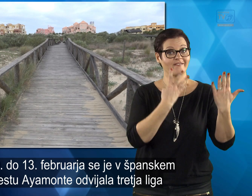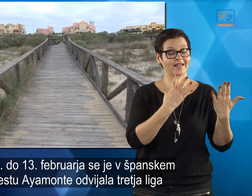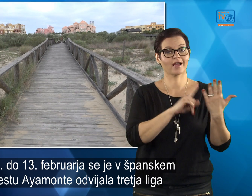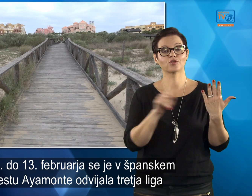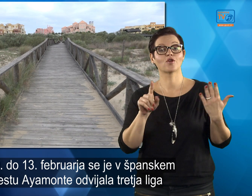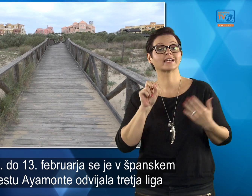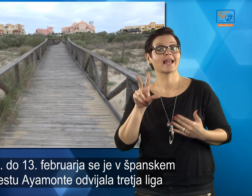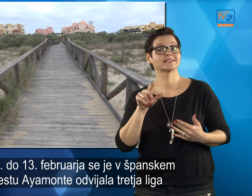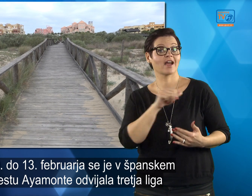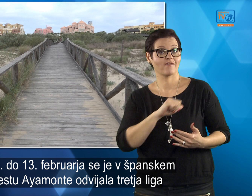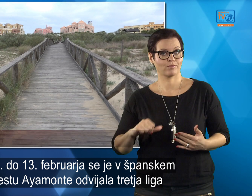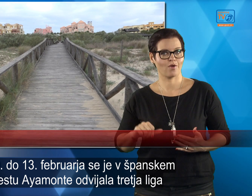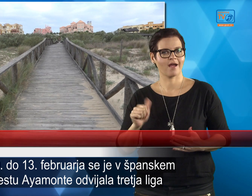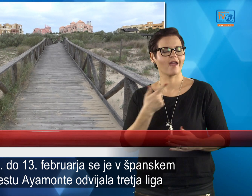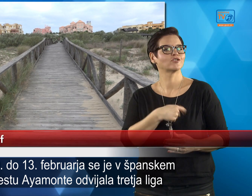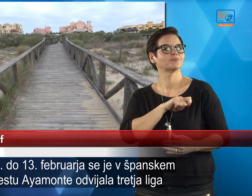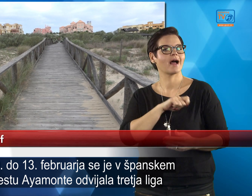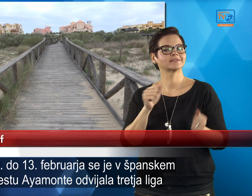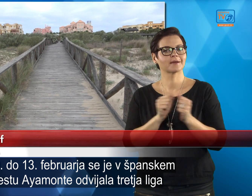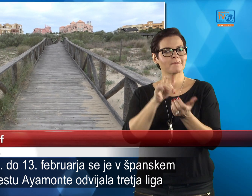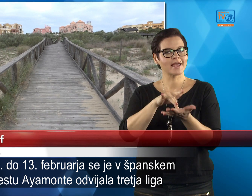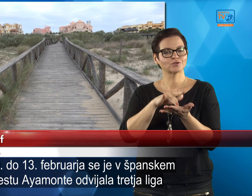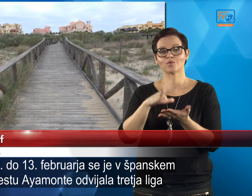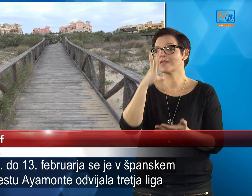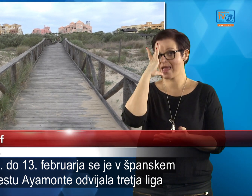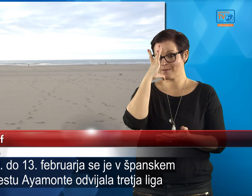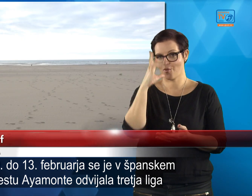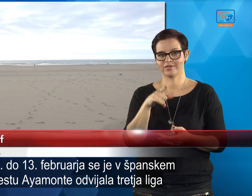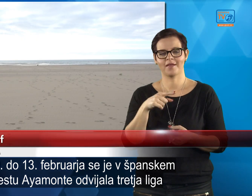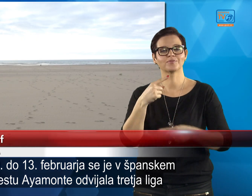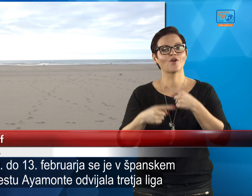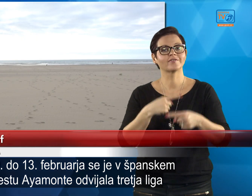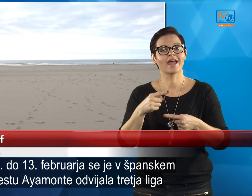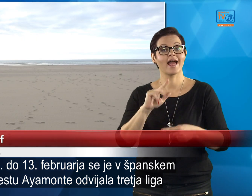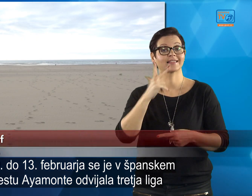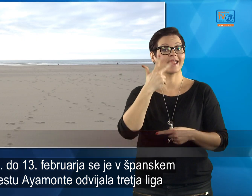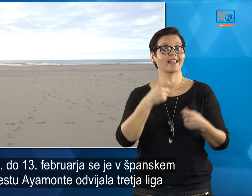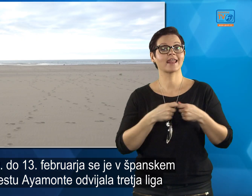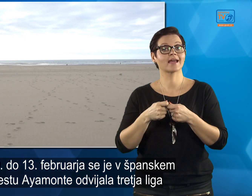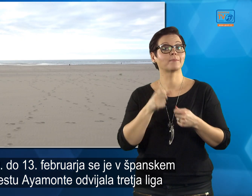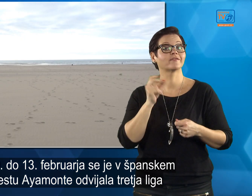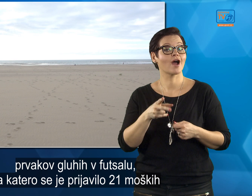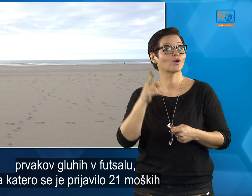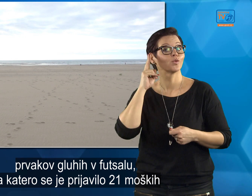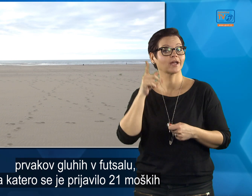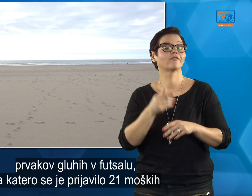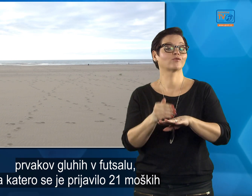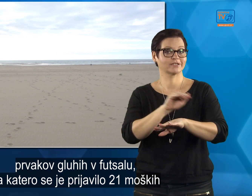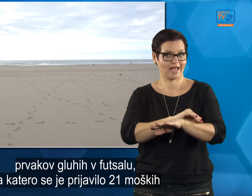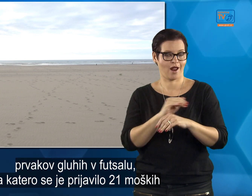Od 9. do 13. februarja se je v španskem mestu Ayamonte odvijala tretja liga prvakov gluhih v